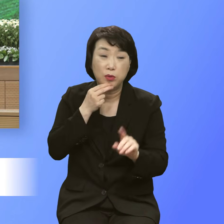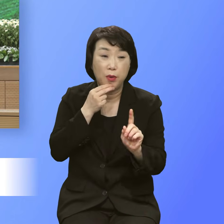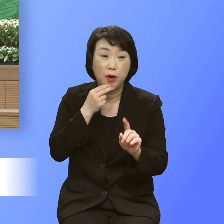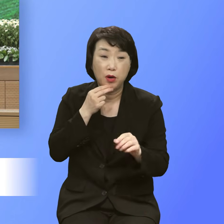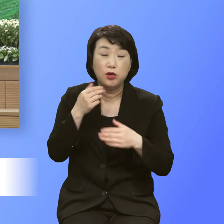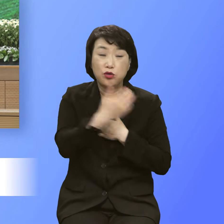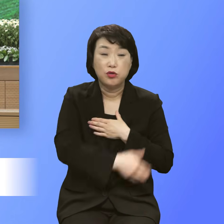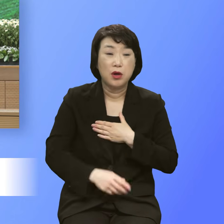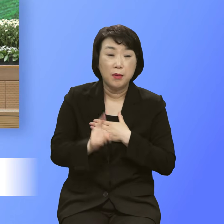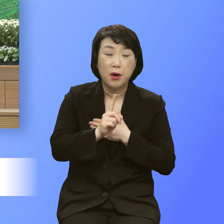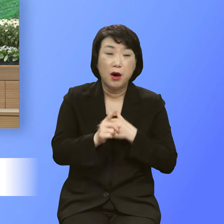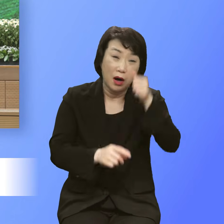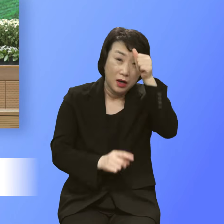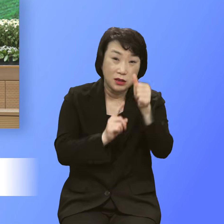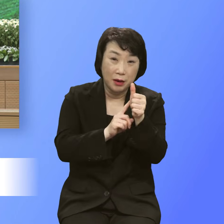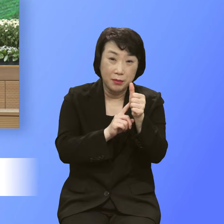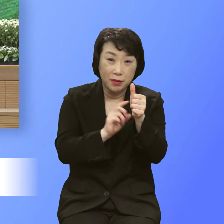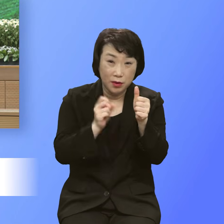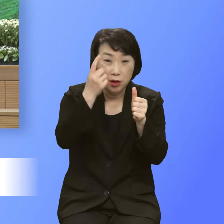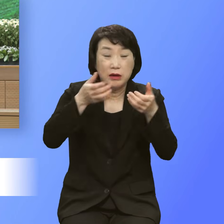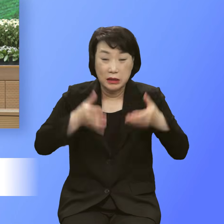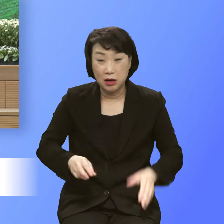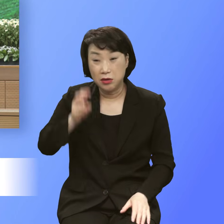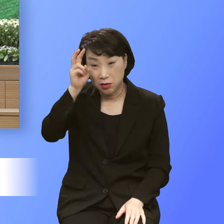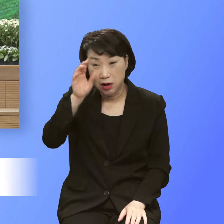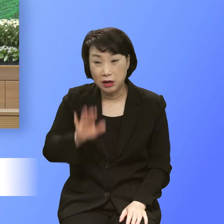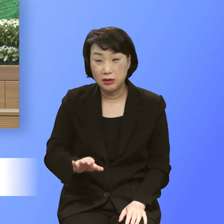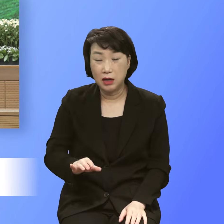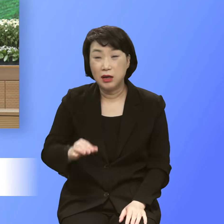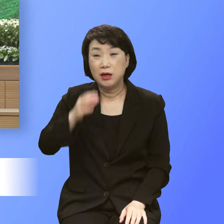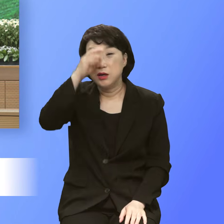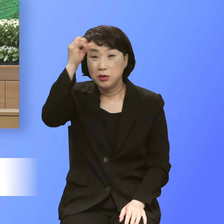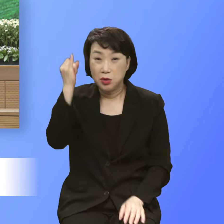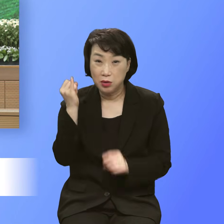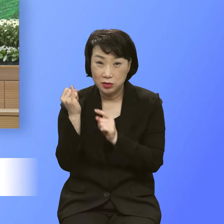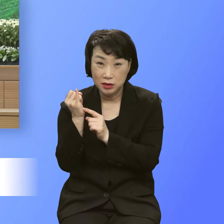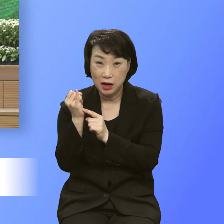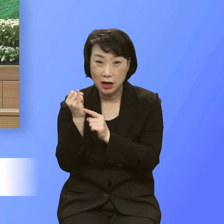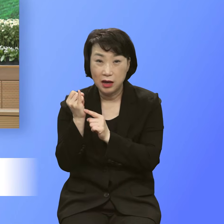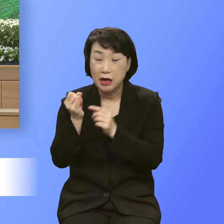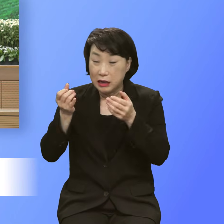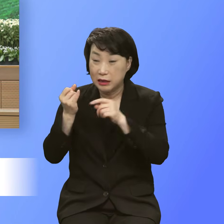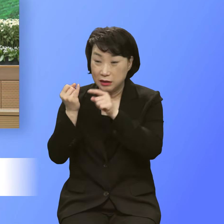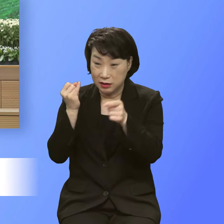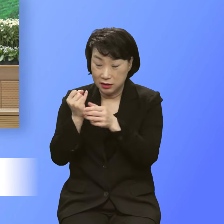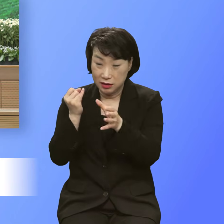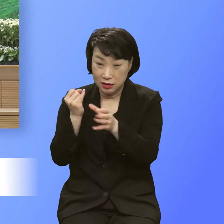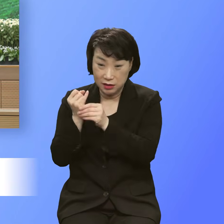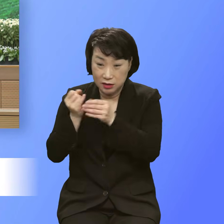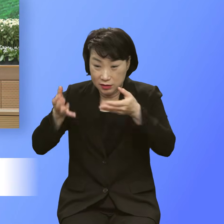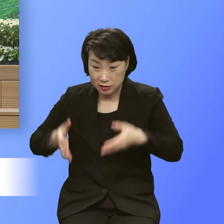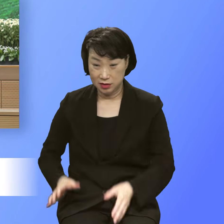육체는 아담에게서 태어났겠죠. 그러나 동정녀 마리아에게서 태어났다.